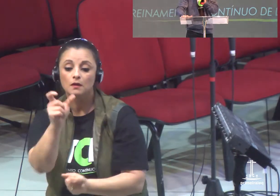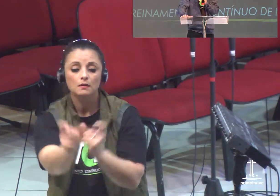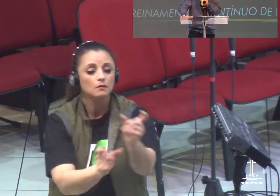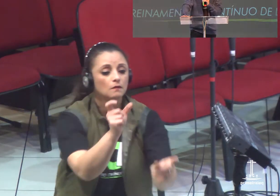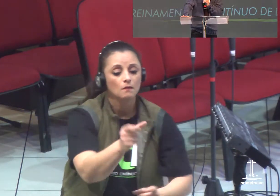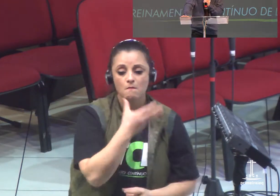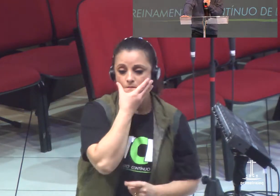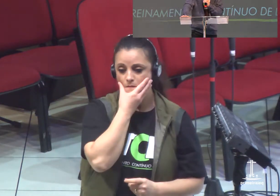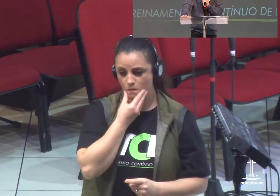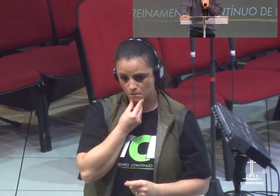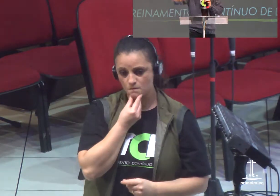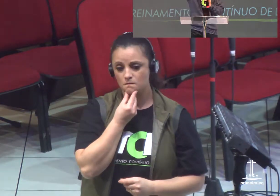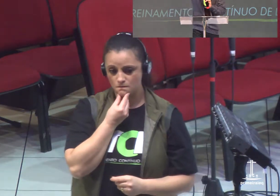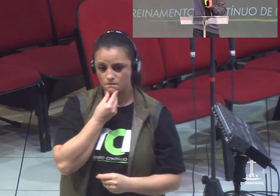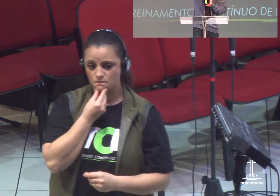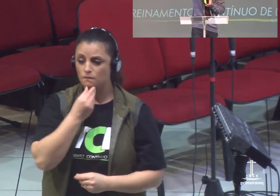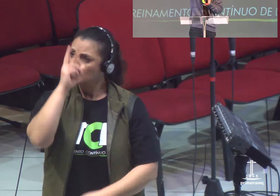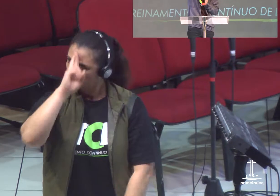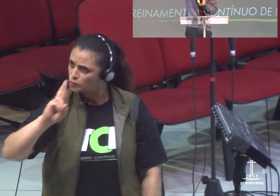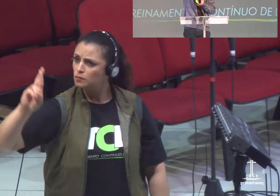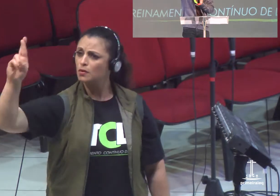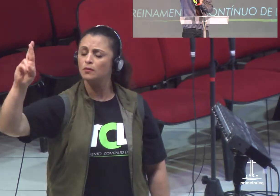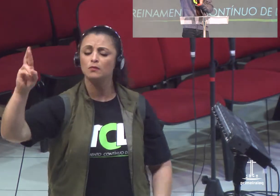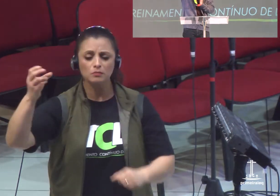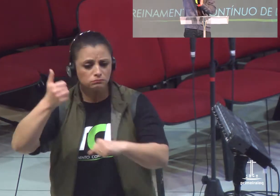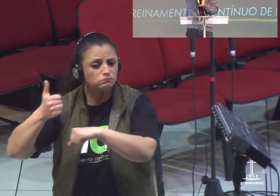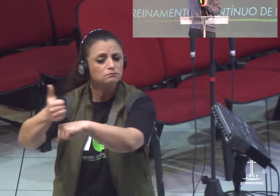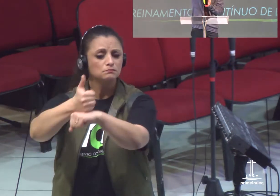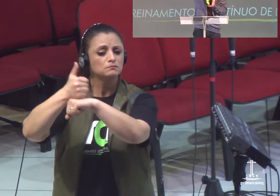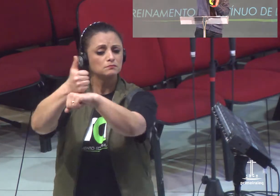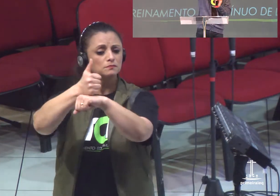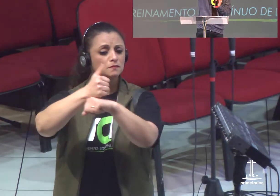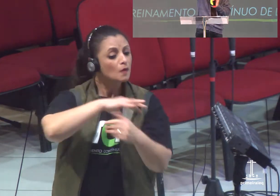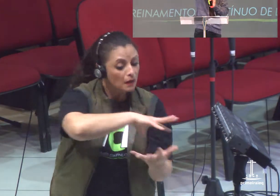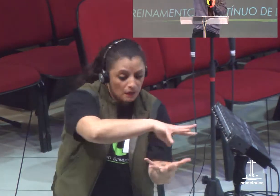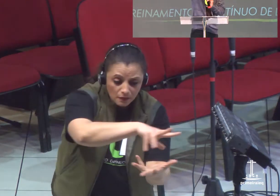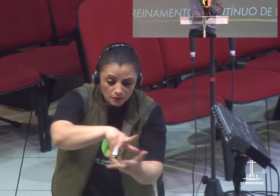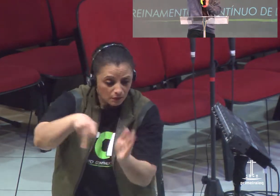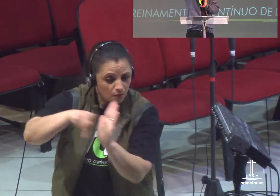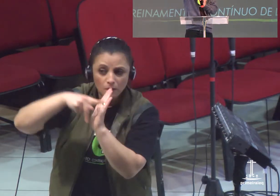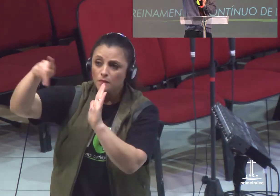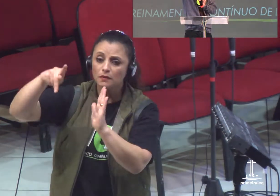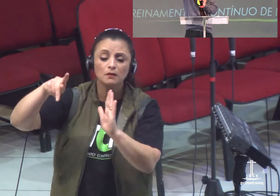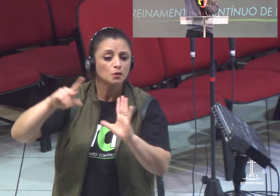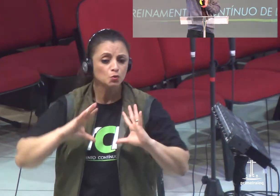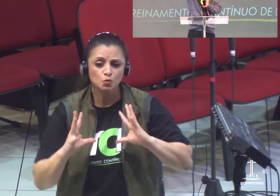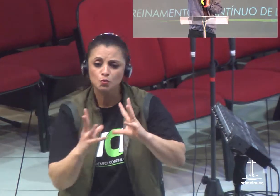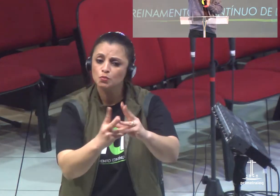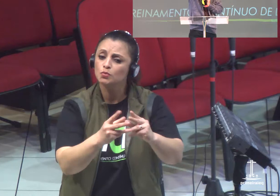homens. Ele é Senhor, do Senhor é a terra, sua plenitude, o mundo e os que nele